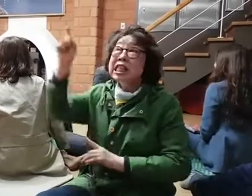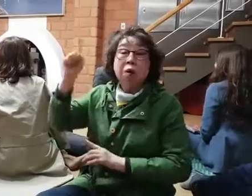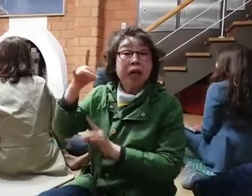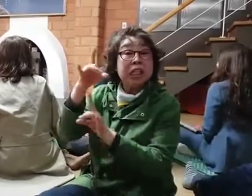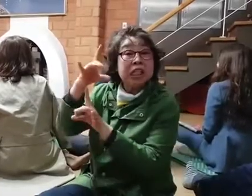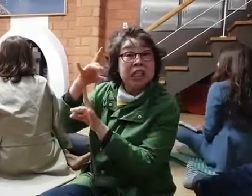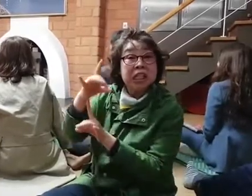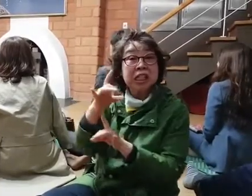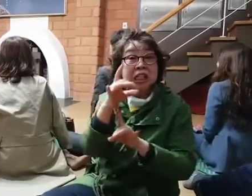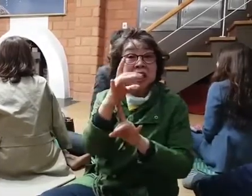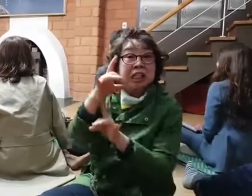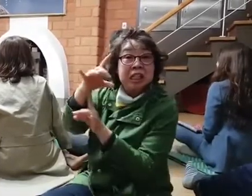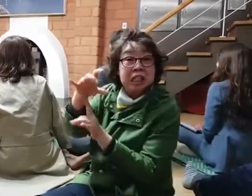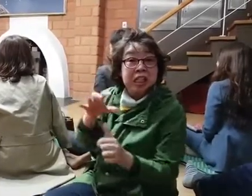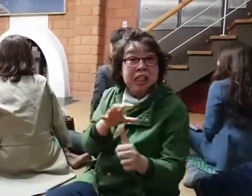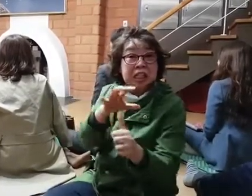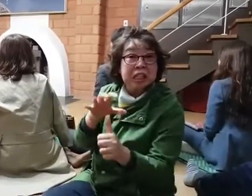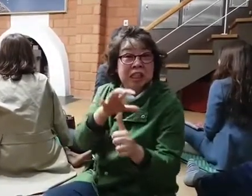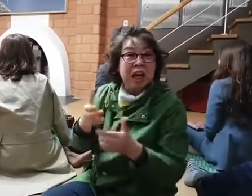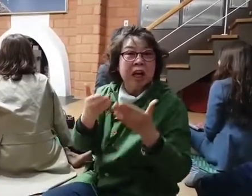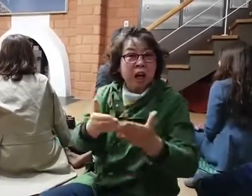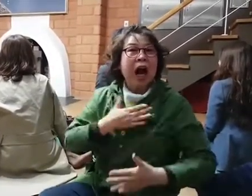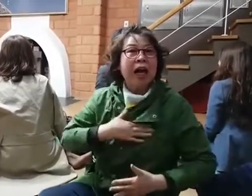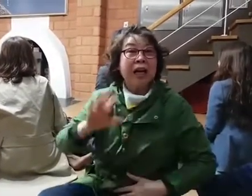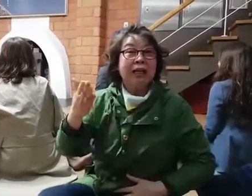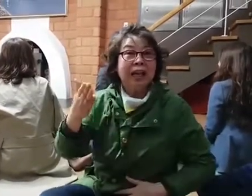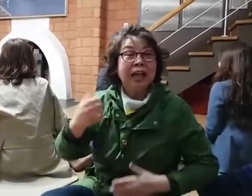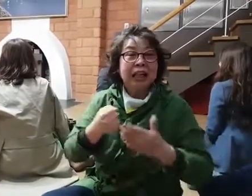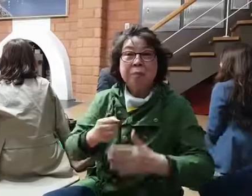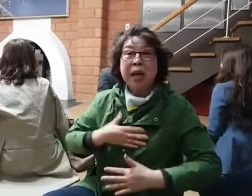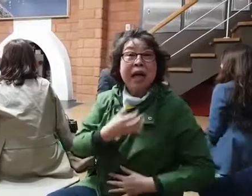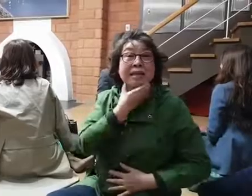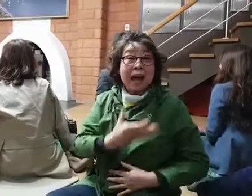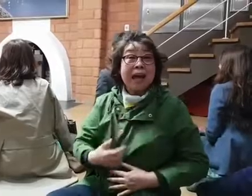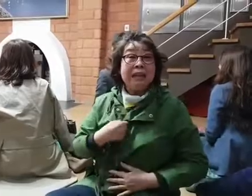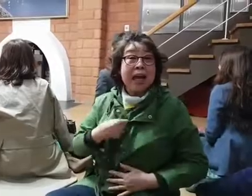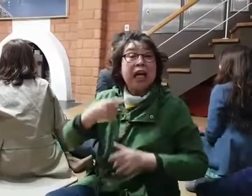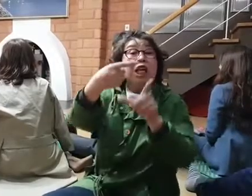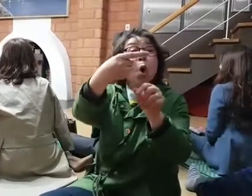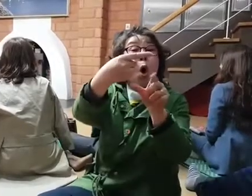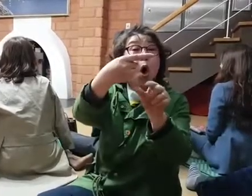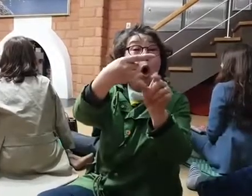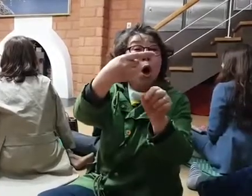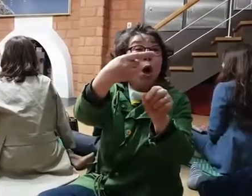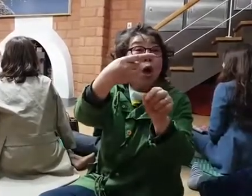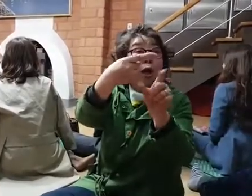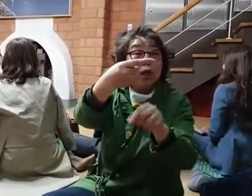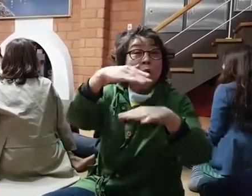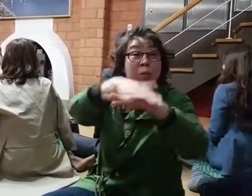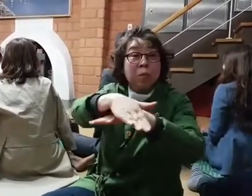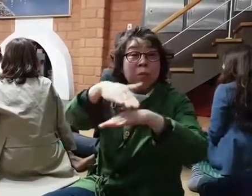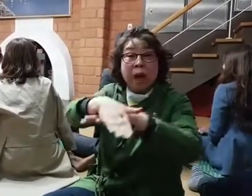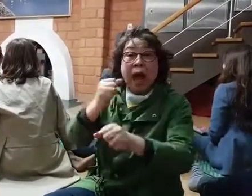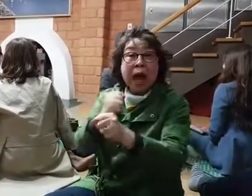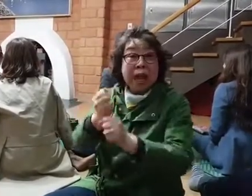우리가 같이 지금 운용을 하고 있는 것을 알아야 되는 거지. 그래서 선생님이 1월달에 이제는 이렇게 해야